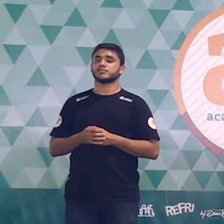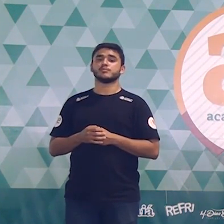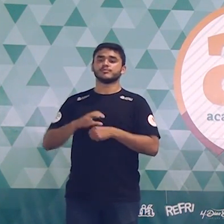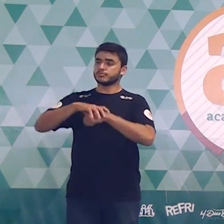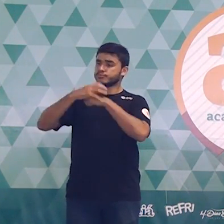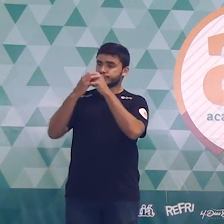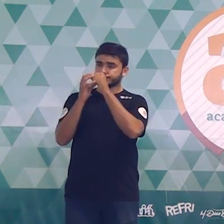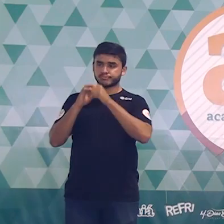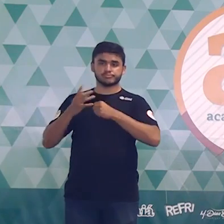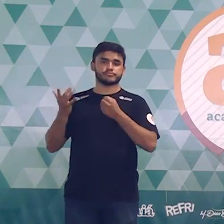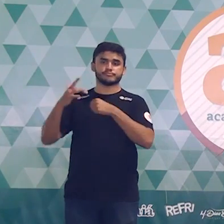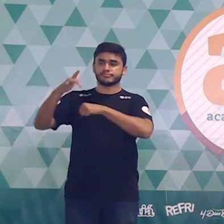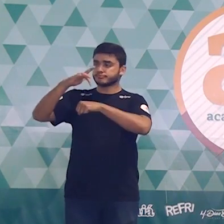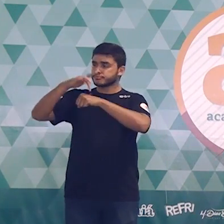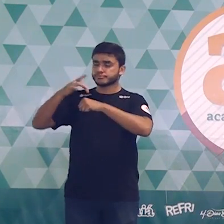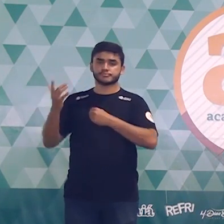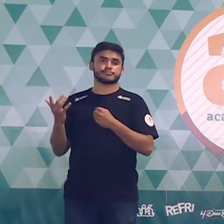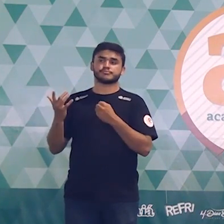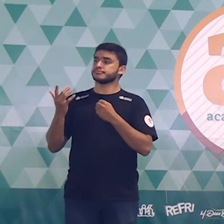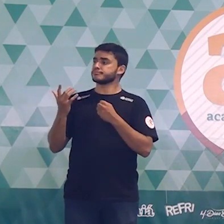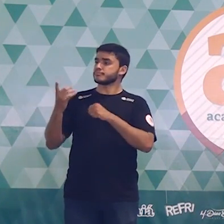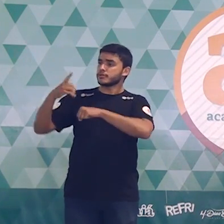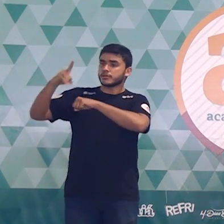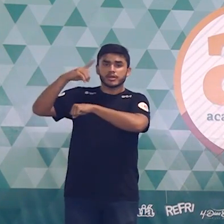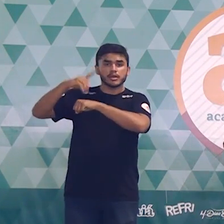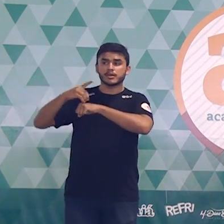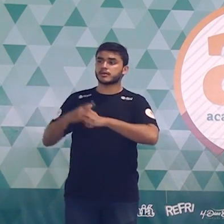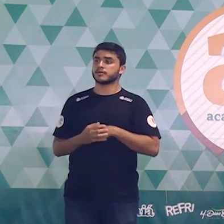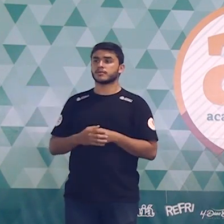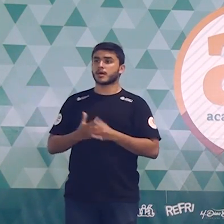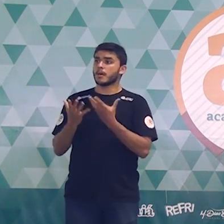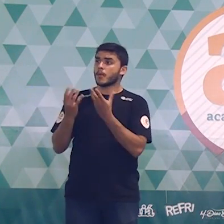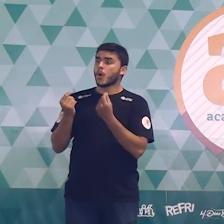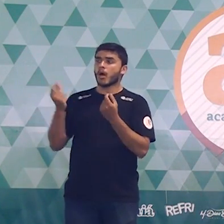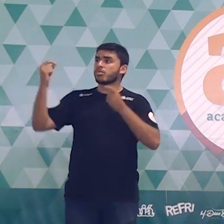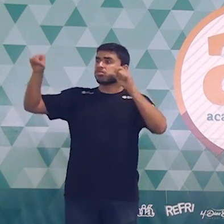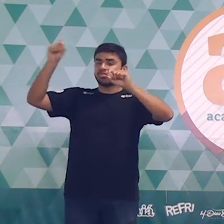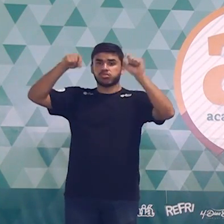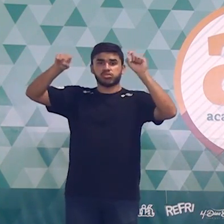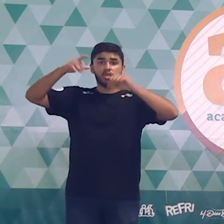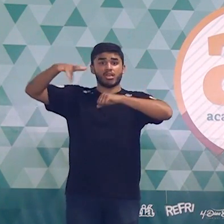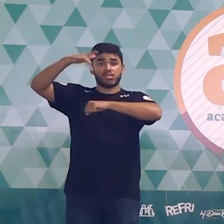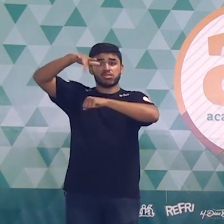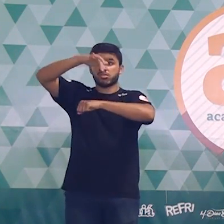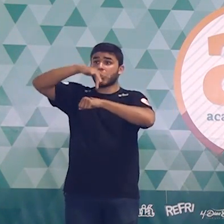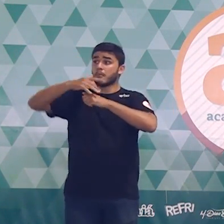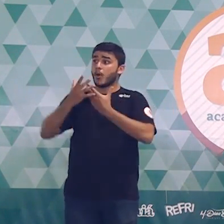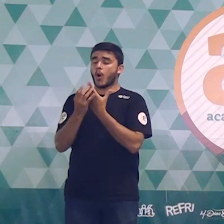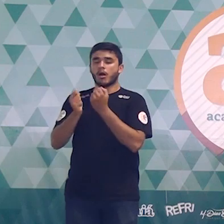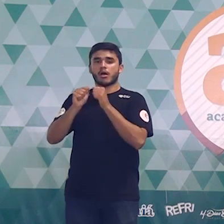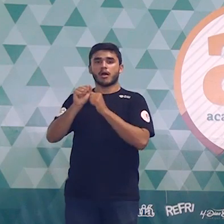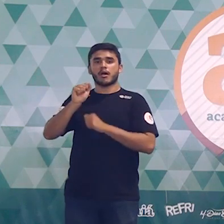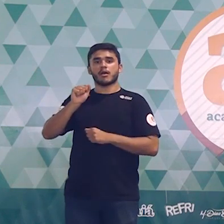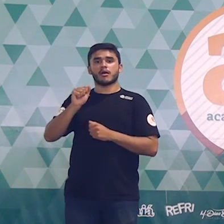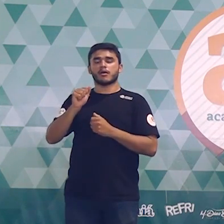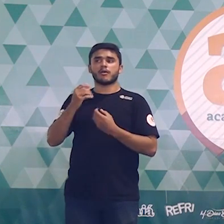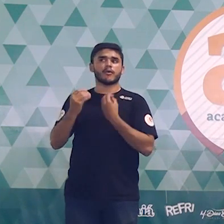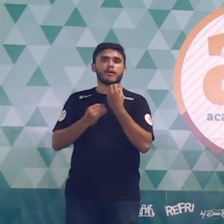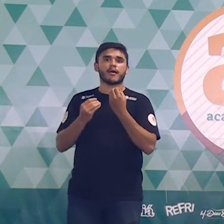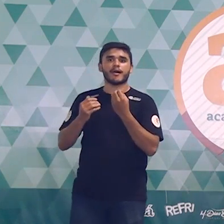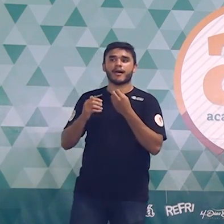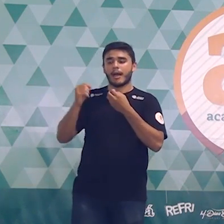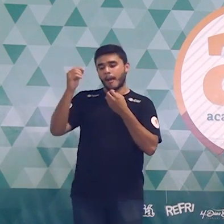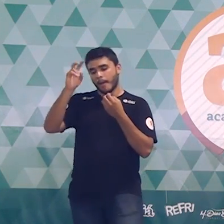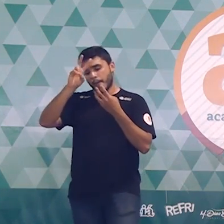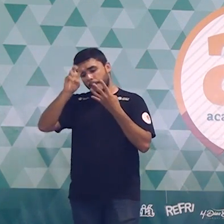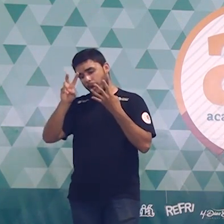chikungunya. Essa proliferação do mosquito Aedes aegypti, isso é um tema cotado? Claro que é cotado. Como existem